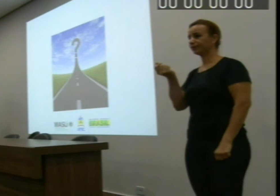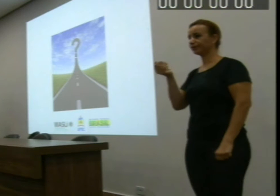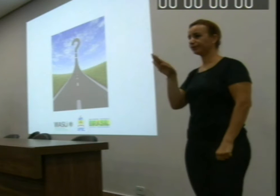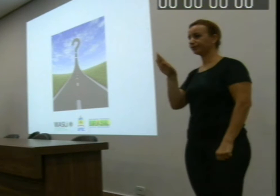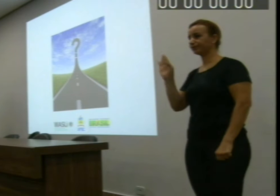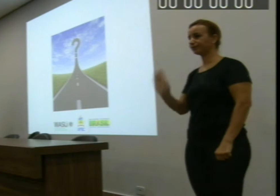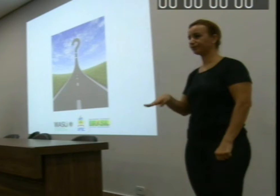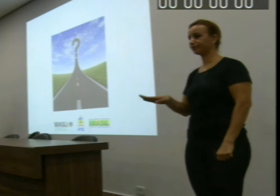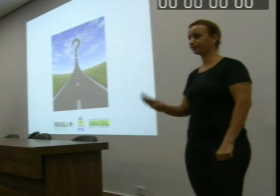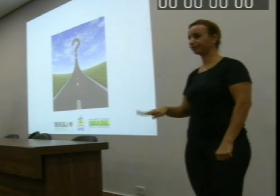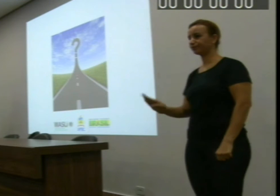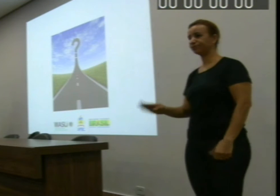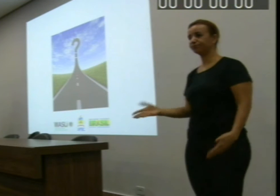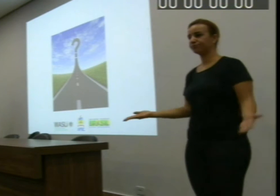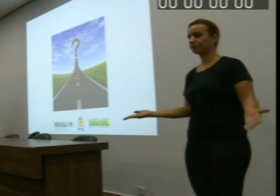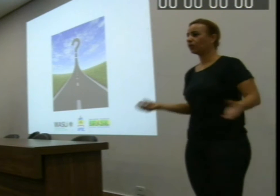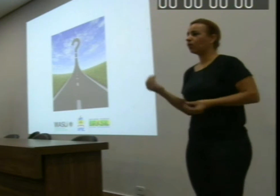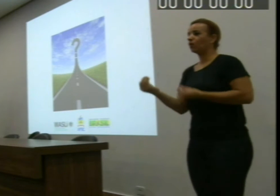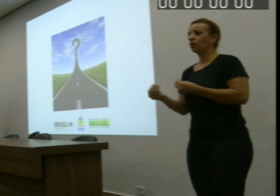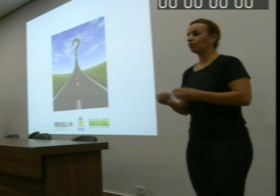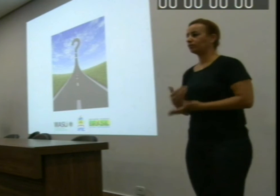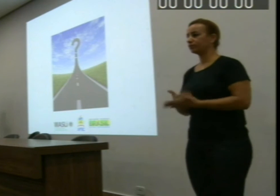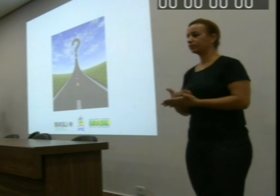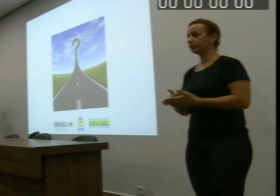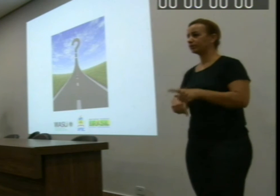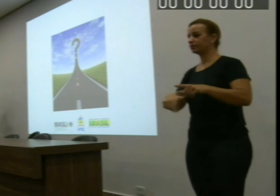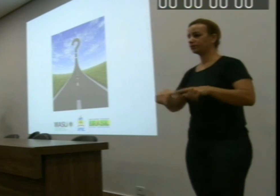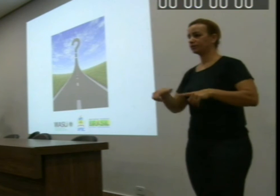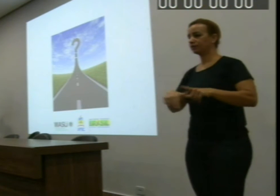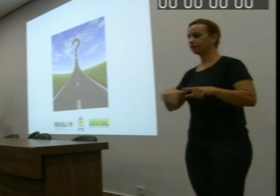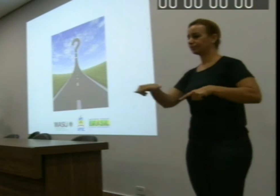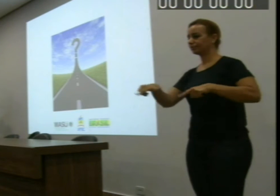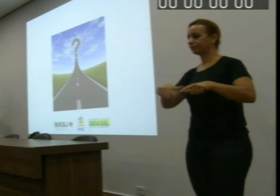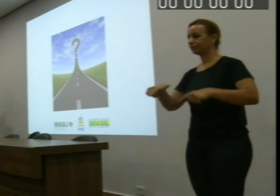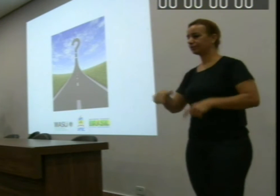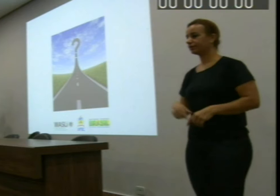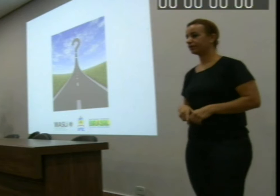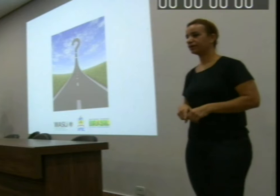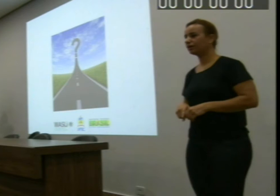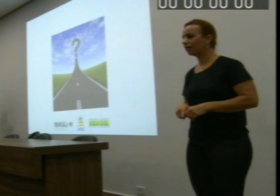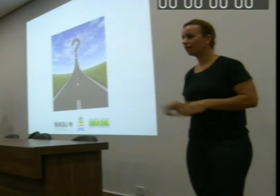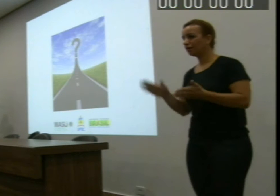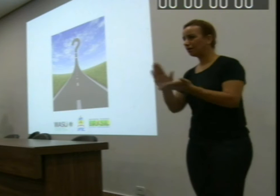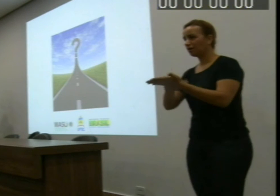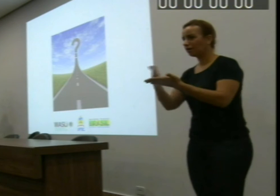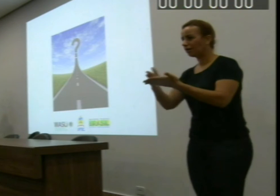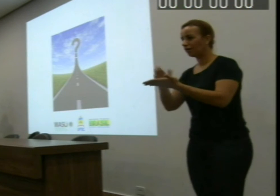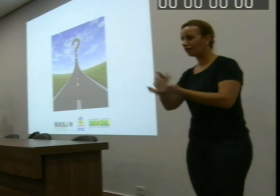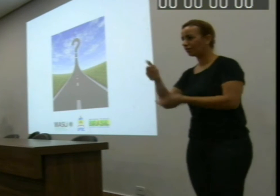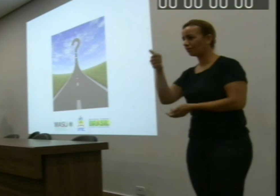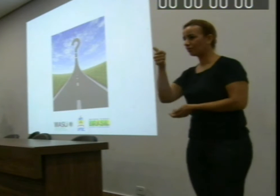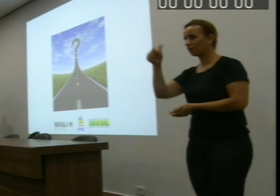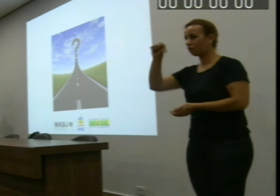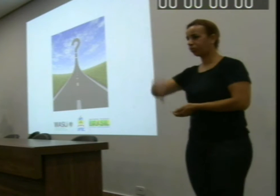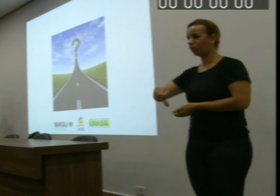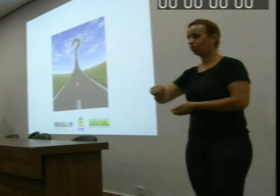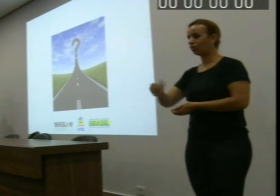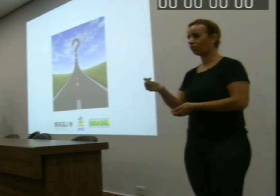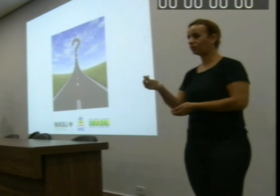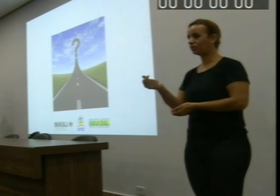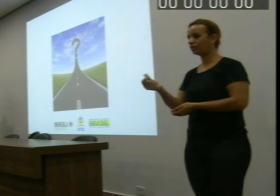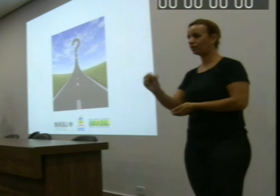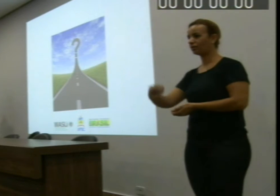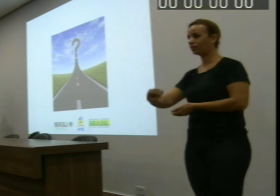agrade aos profissionais mas a vaga está lá então assim querendo ou não o passo das